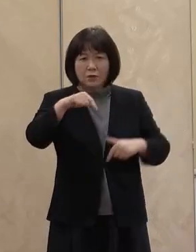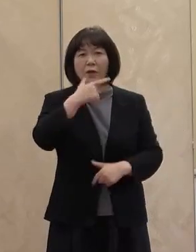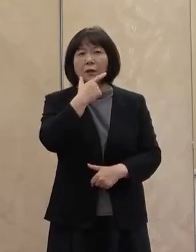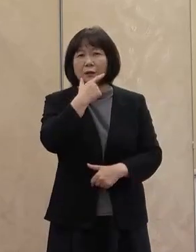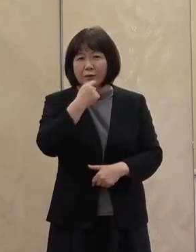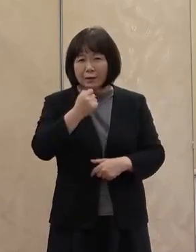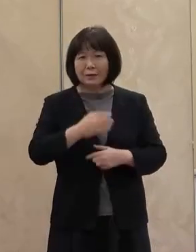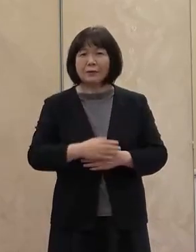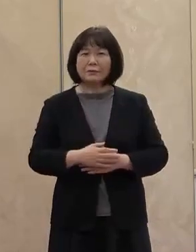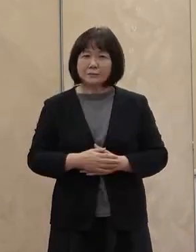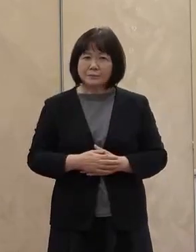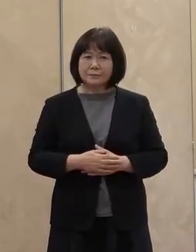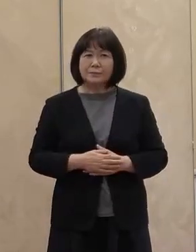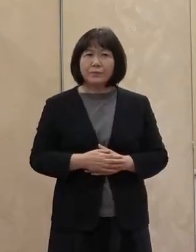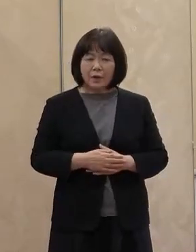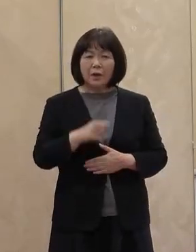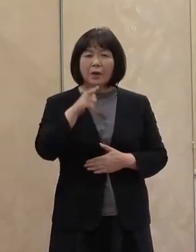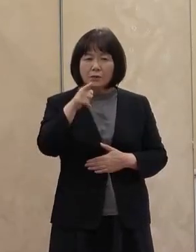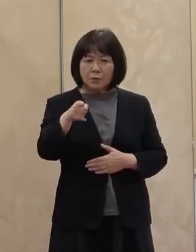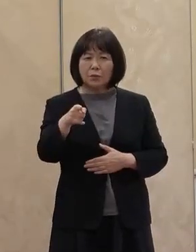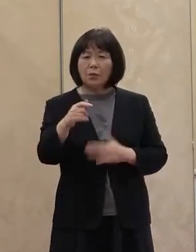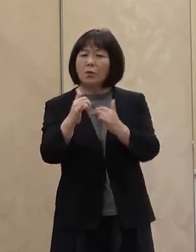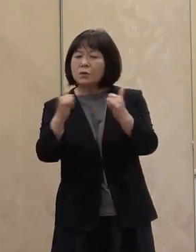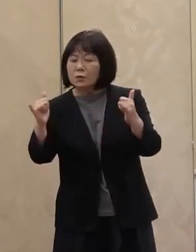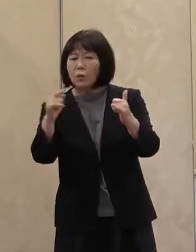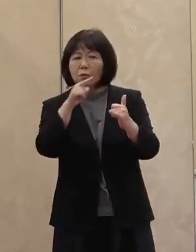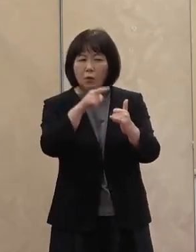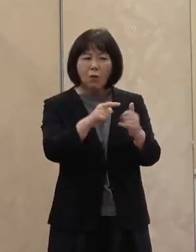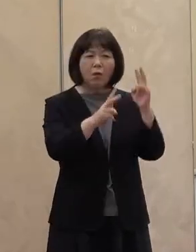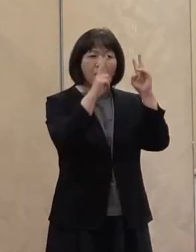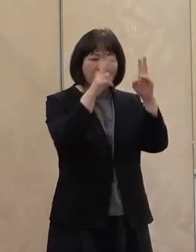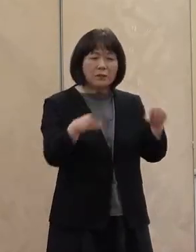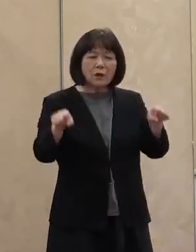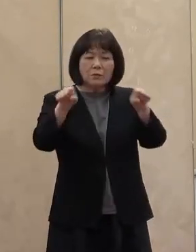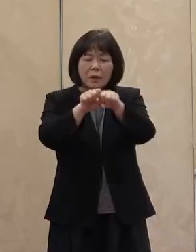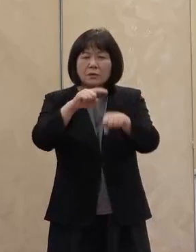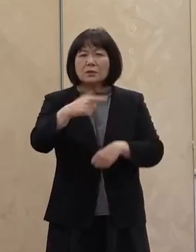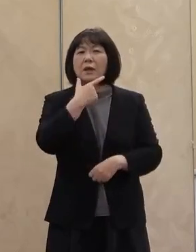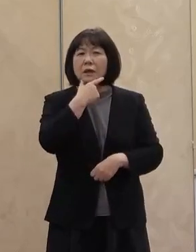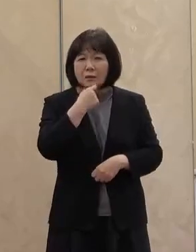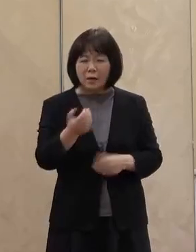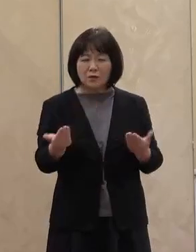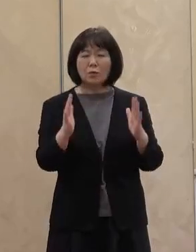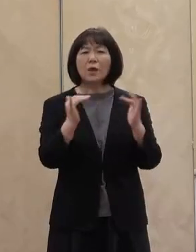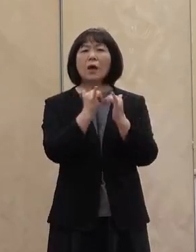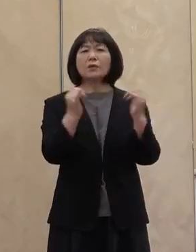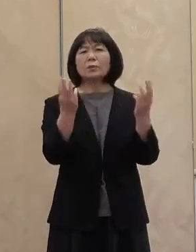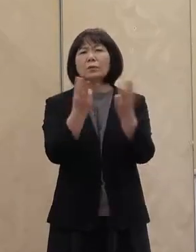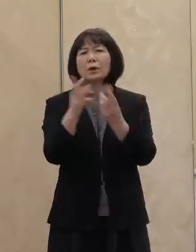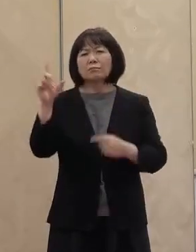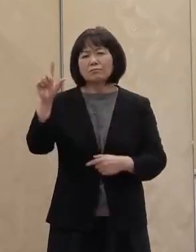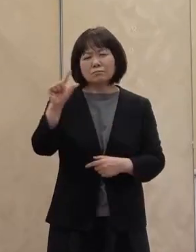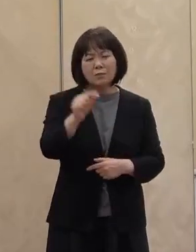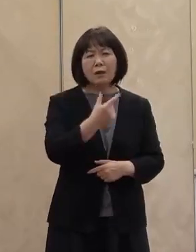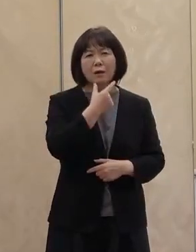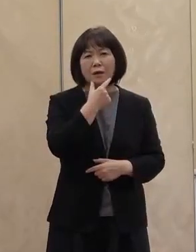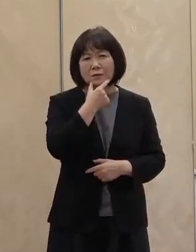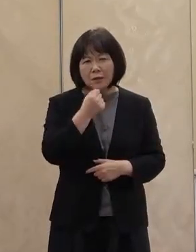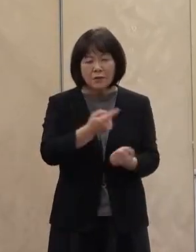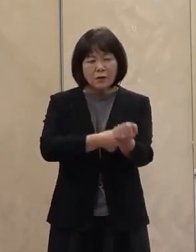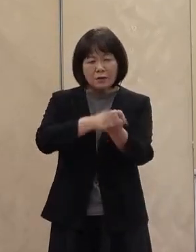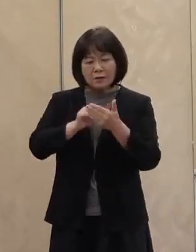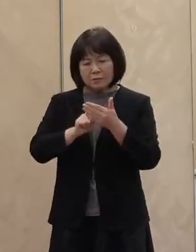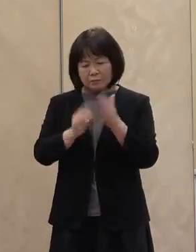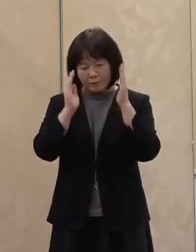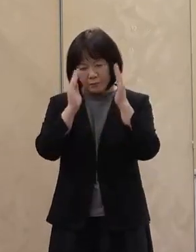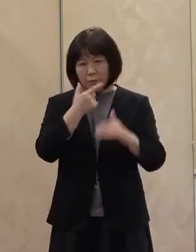してマッチングしていくことによって一人でも失業者を少なくするということにちょっと力を入れていき